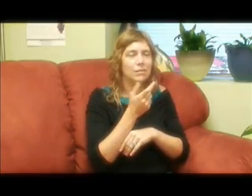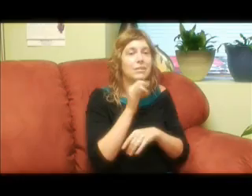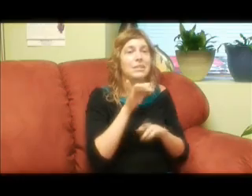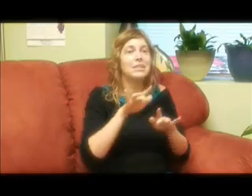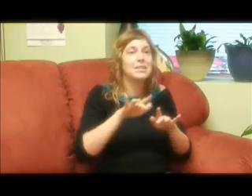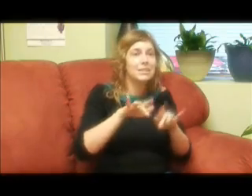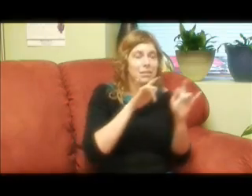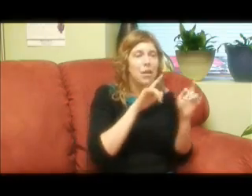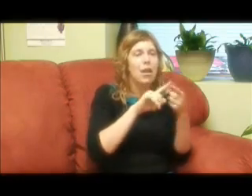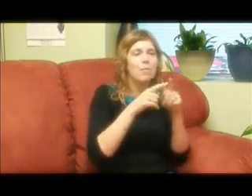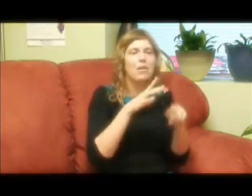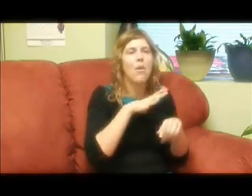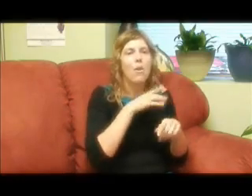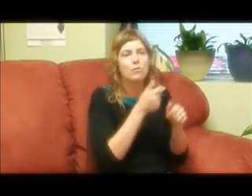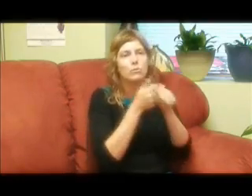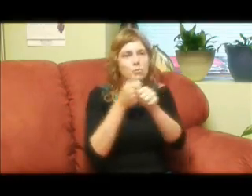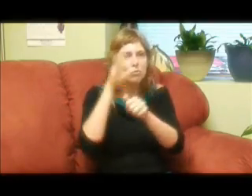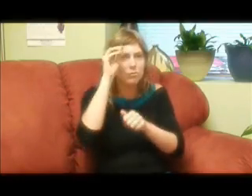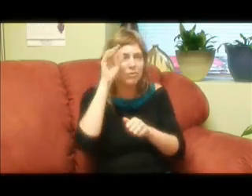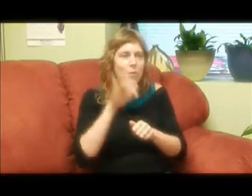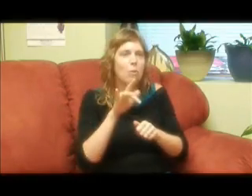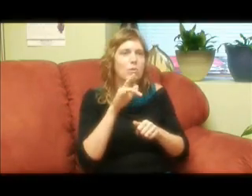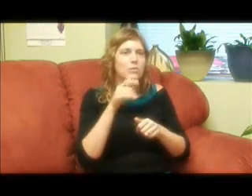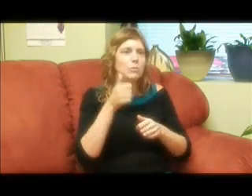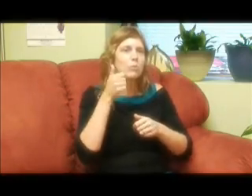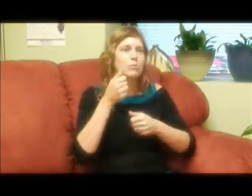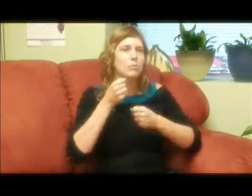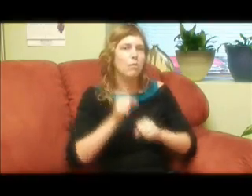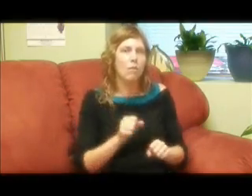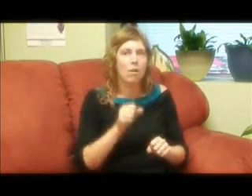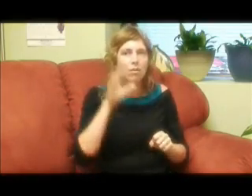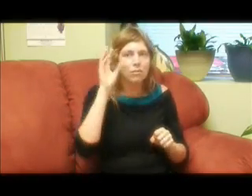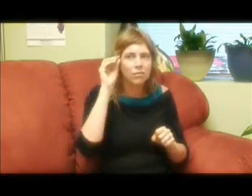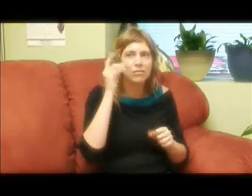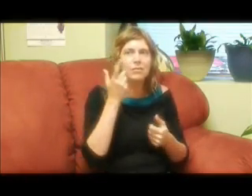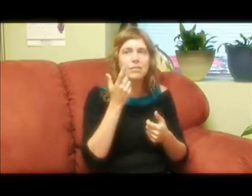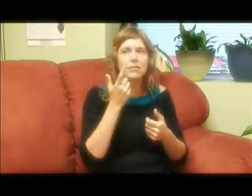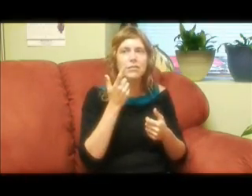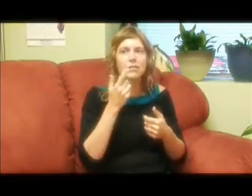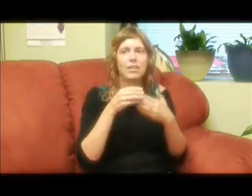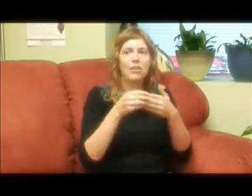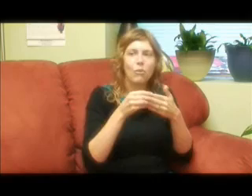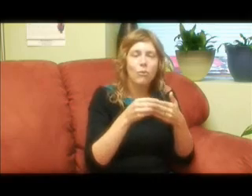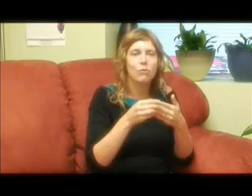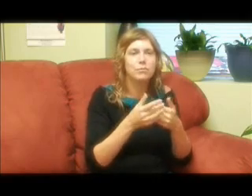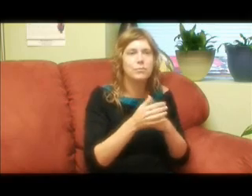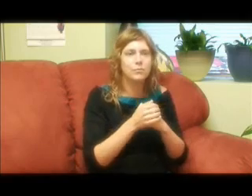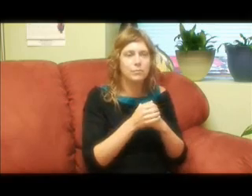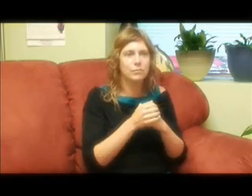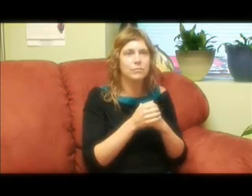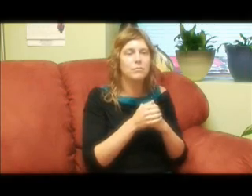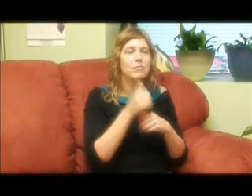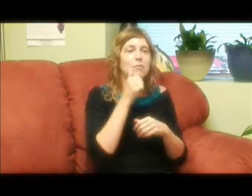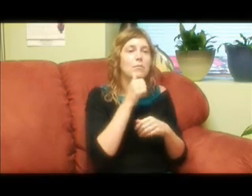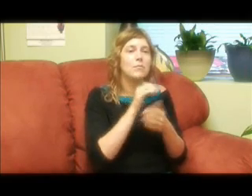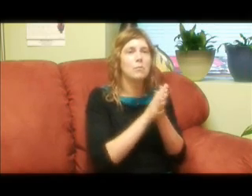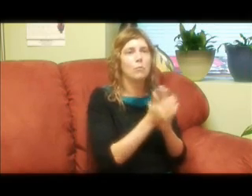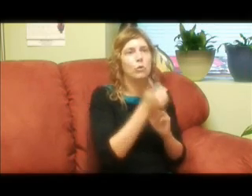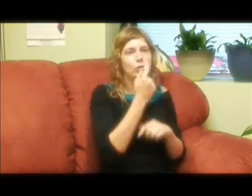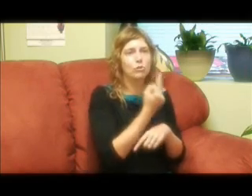suite de ce qui se passe. Si la femme quitte, les amis de la dame vont rester près de l'homme qui lui va avoir